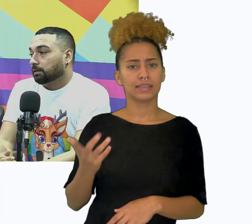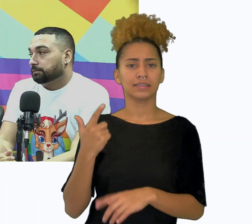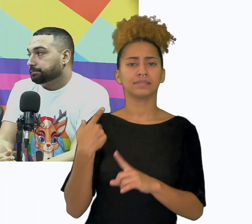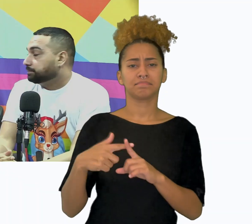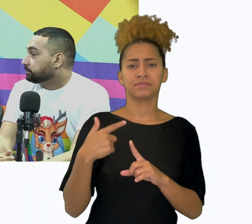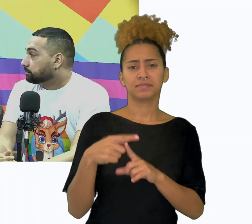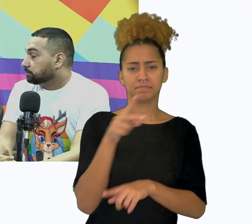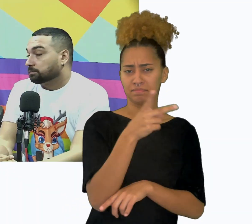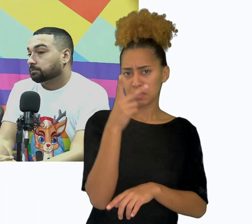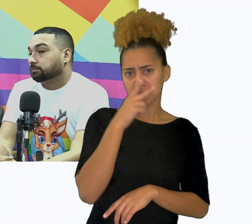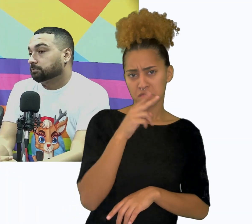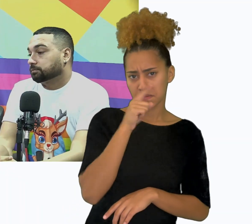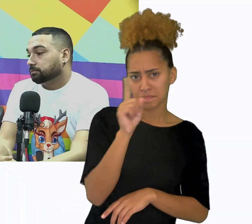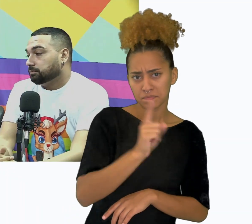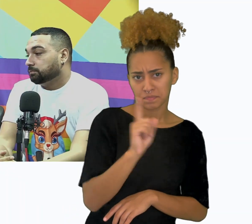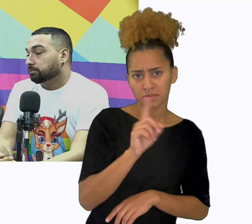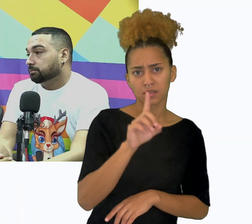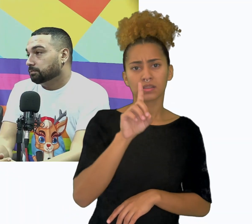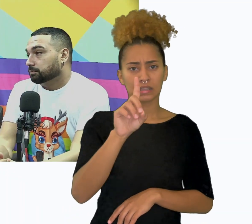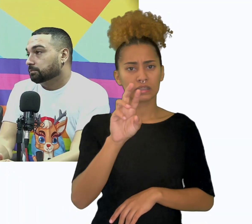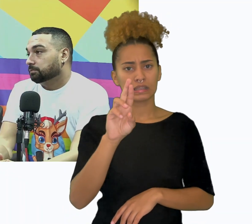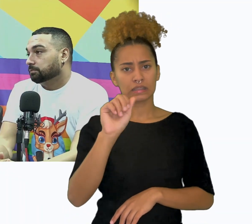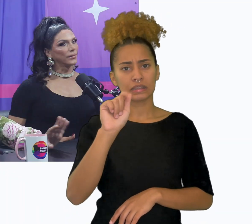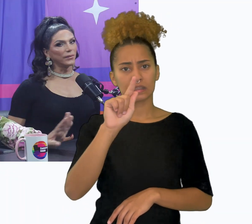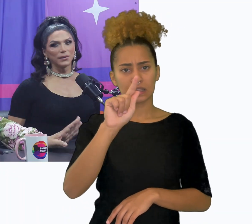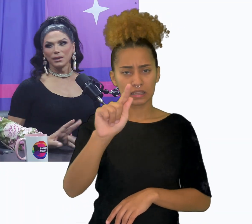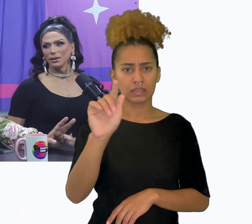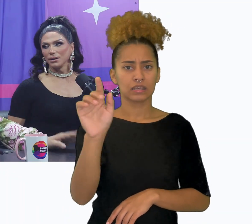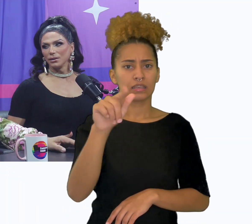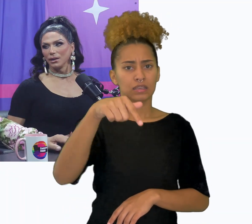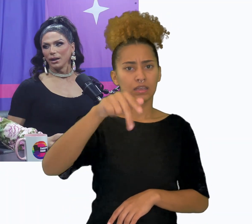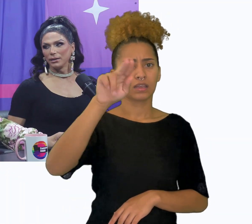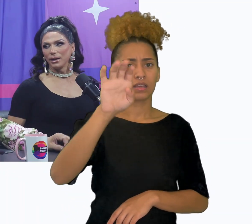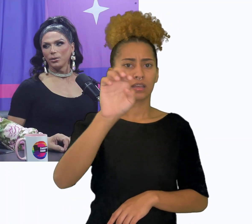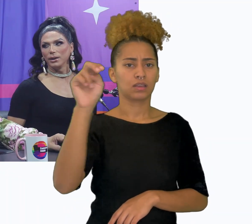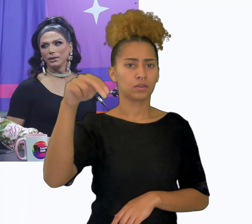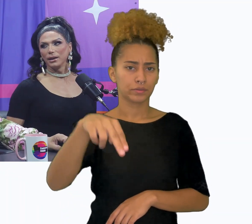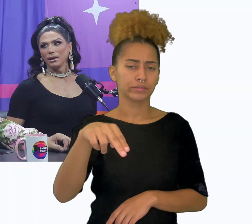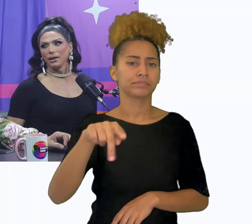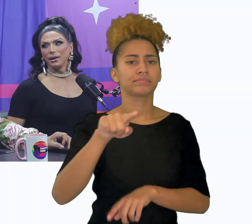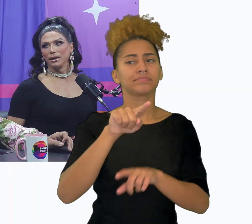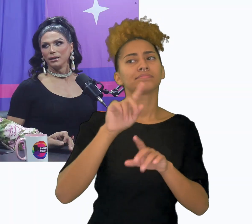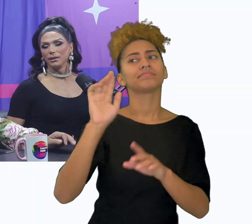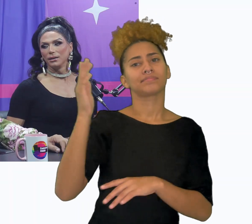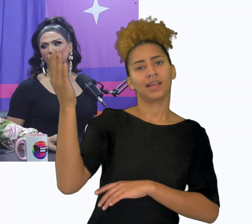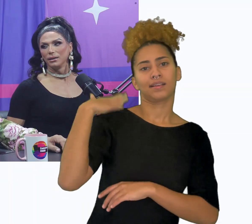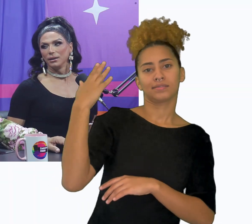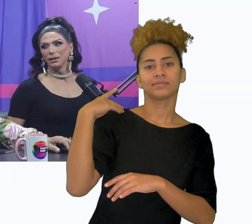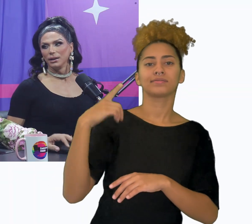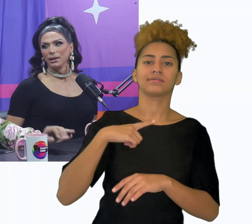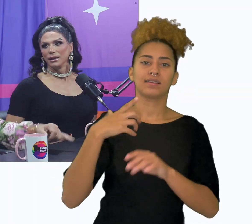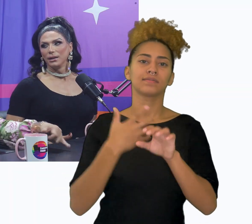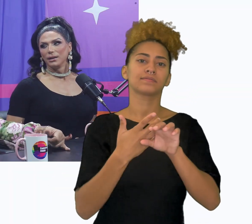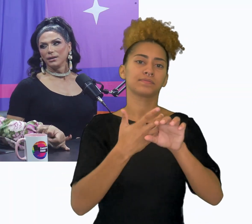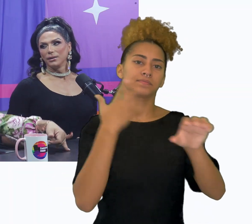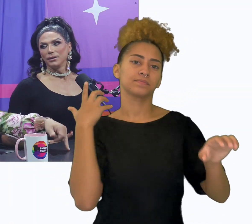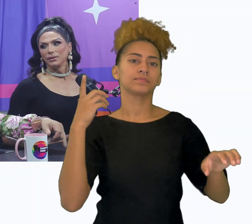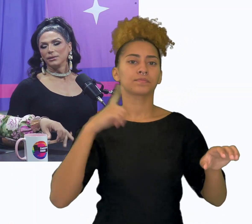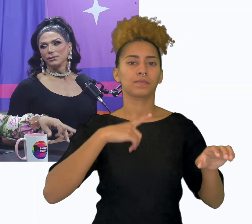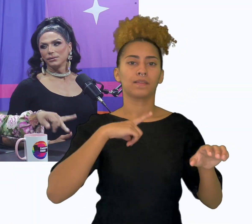mais popular o nome drag queen, né? Hoje em dia todo mundo é drag queen, né? Mas antigamente existia